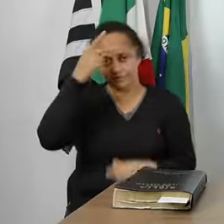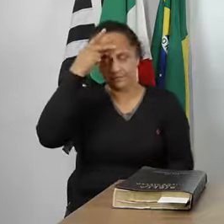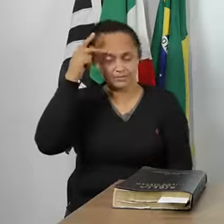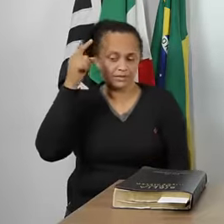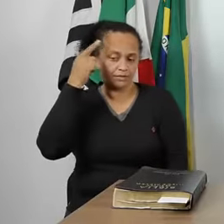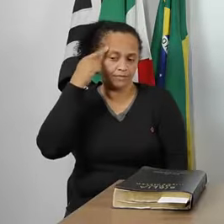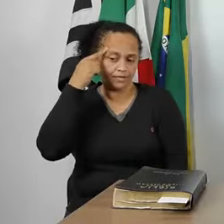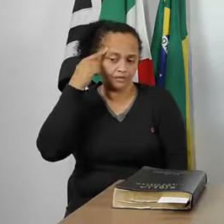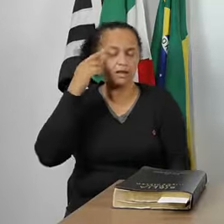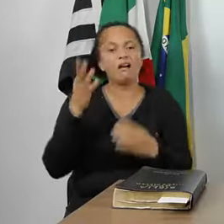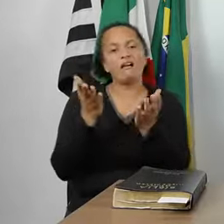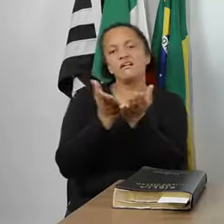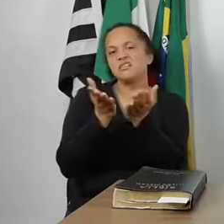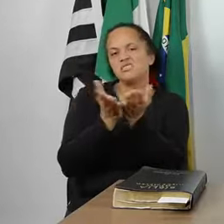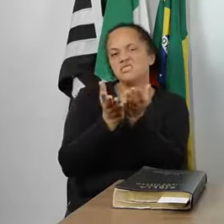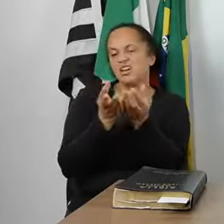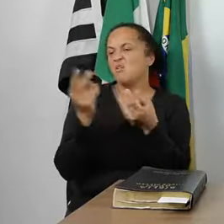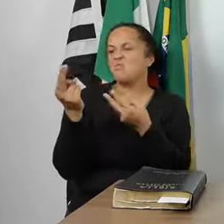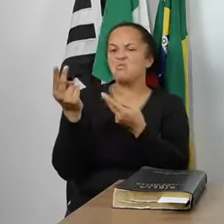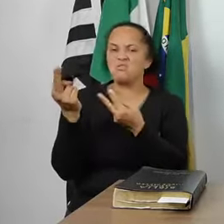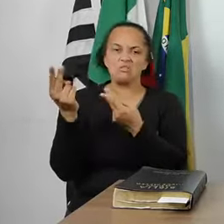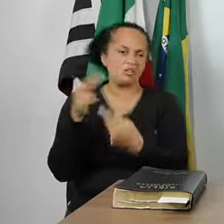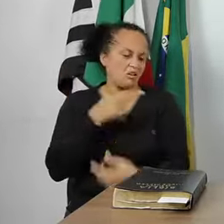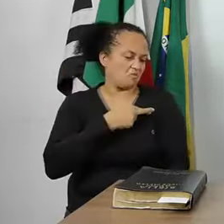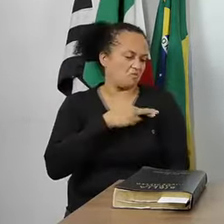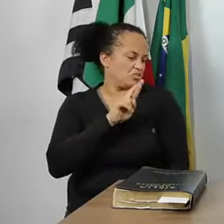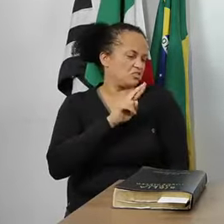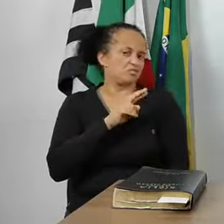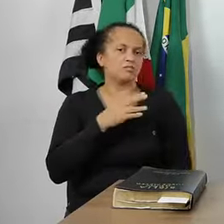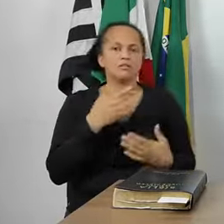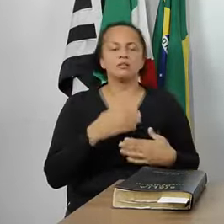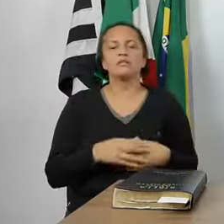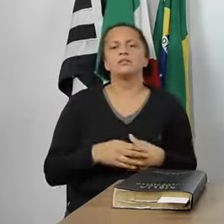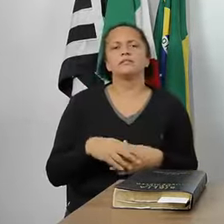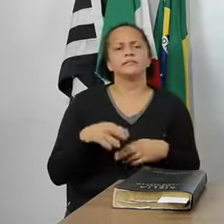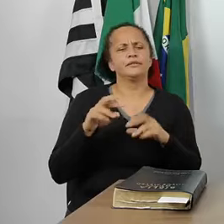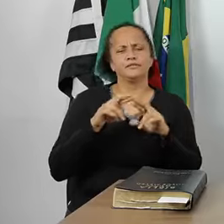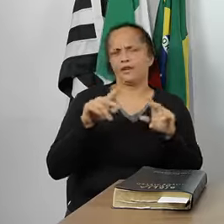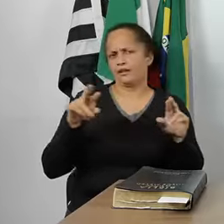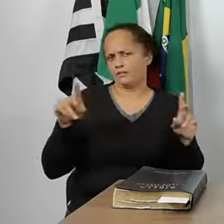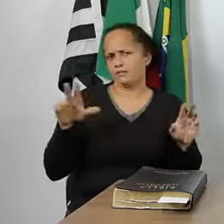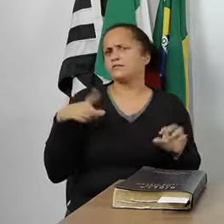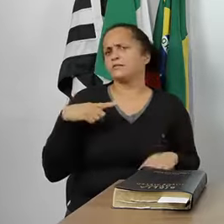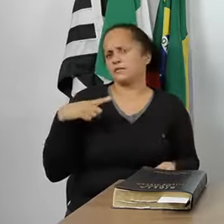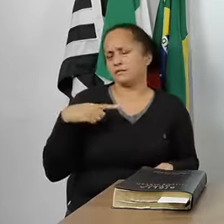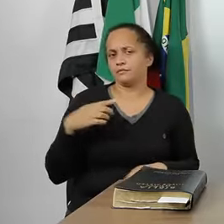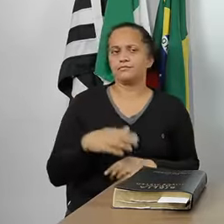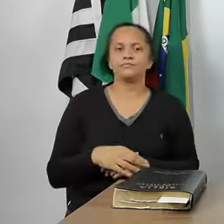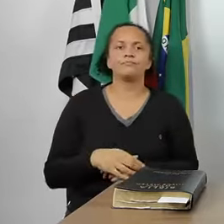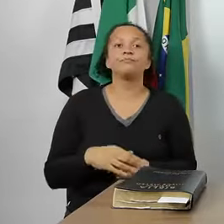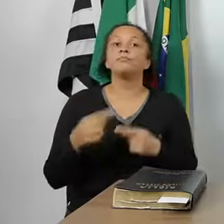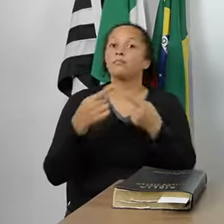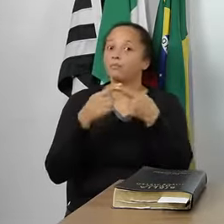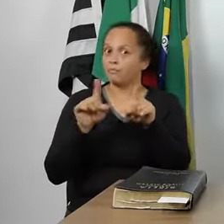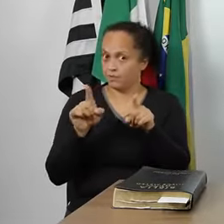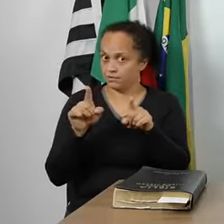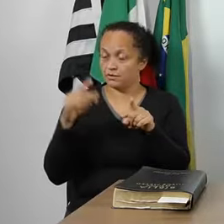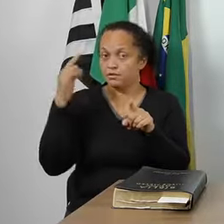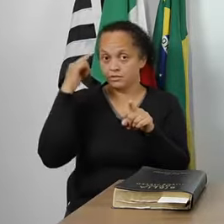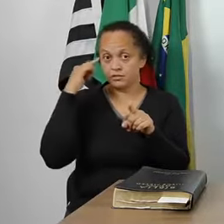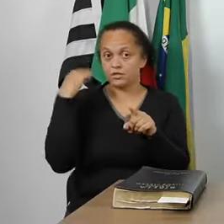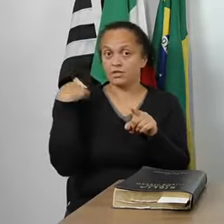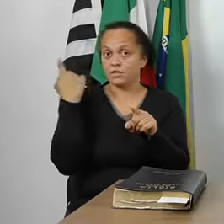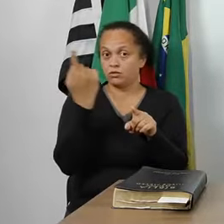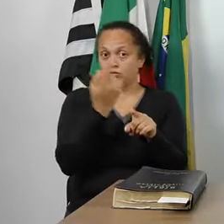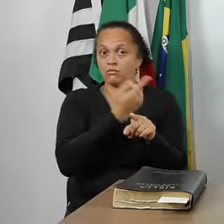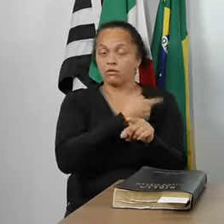qualquer outra. É uma filosofia de vida e etc. Mas a gente entende que cristianismo